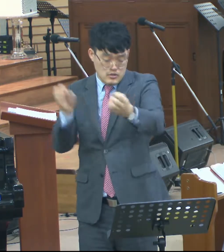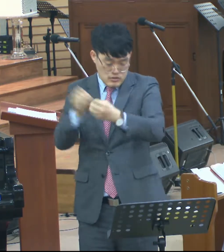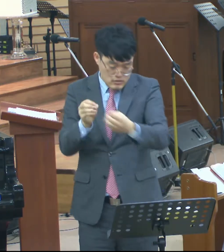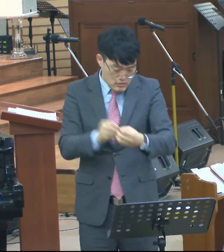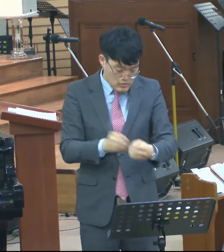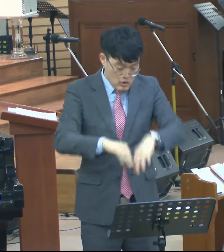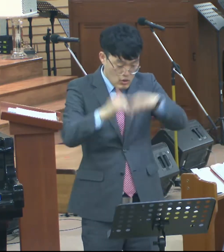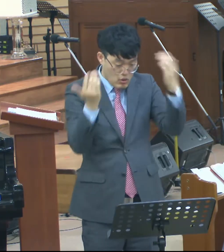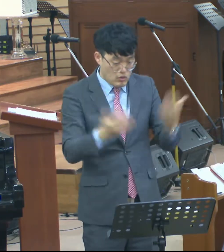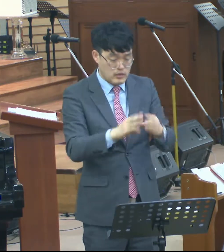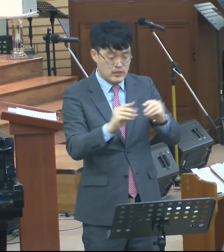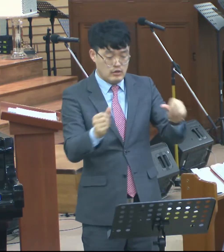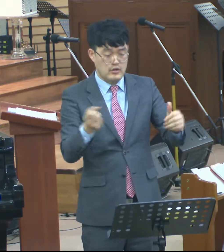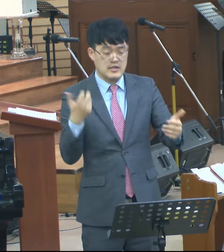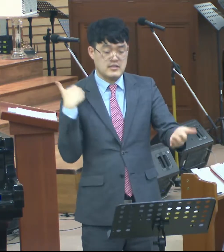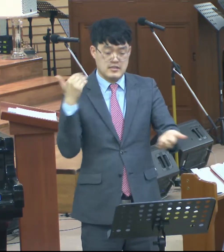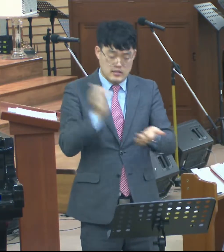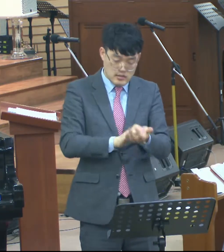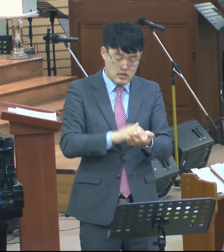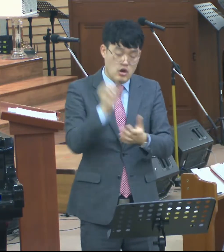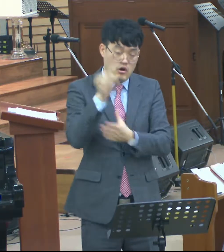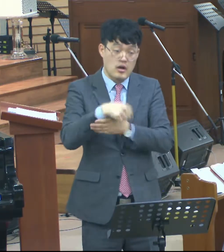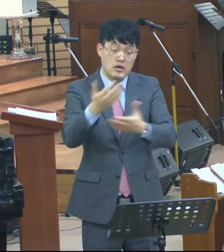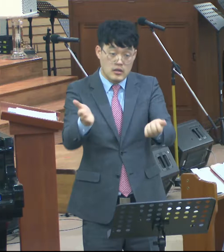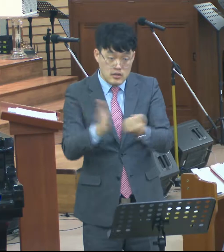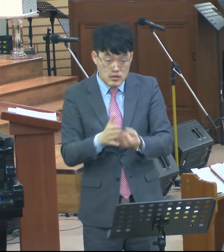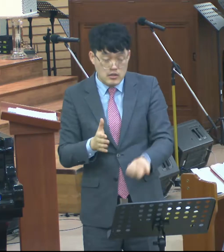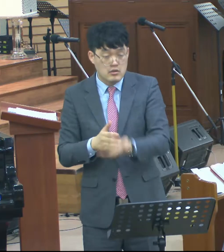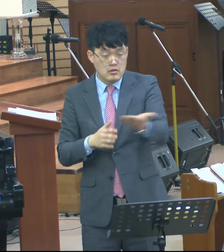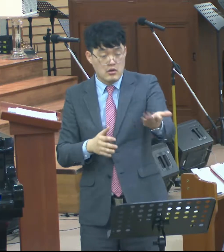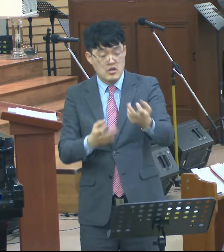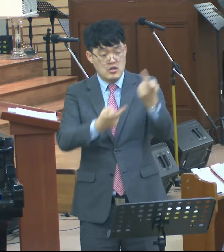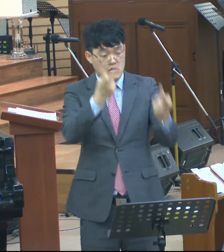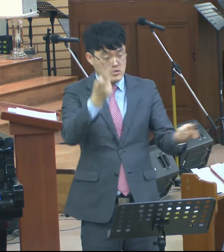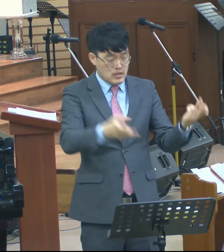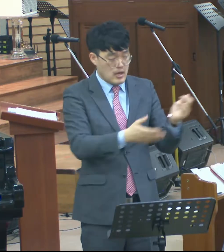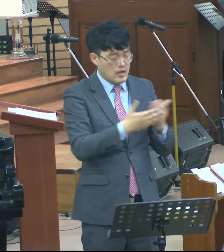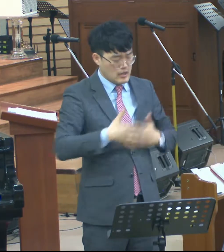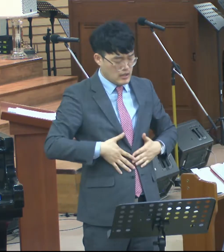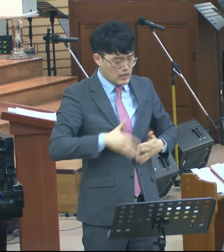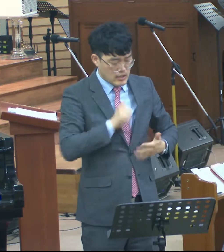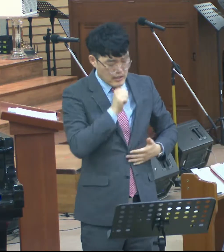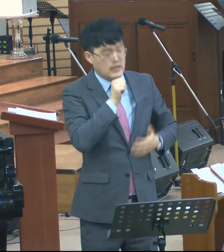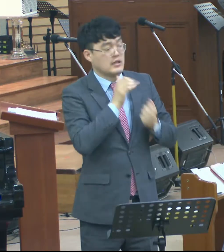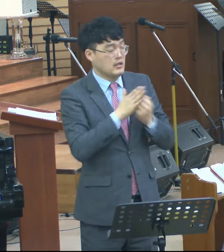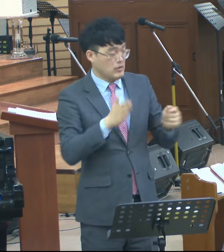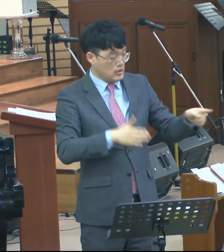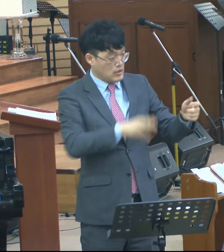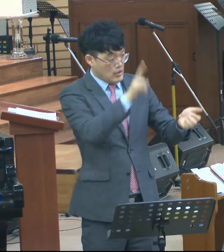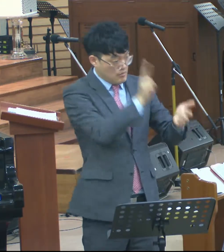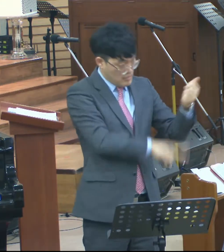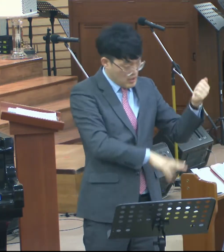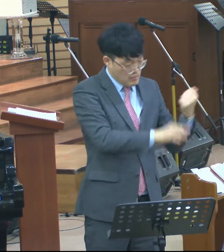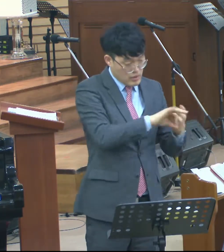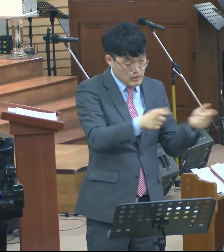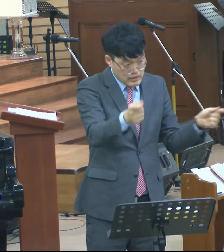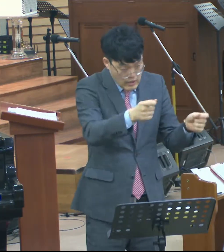무르기를 허락할지니 만일 내 형제가 가난하여 그의 기업 중에서 얼마를 팔았으면 그에게 가까운 기업 물을 자가 와서